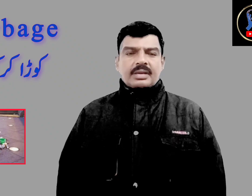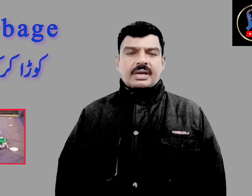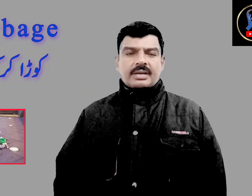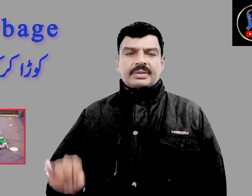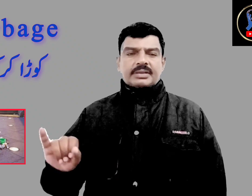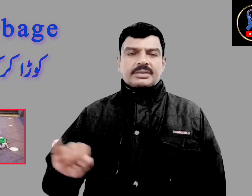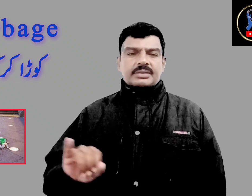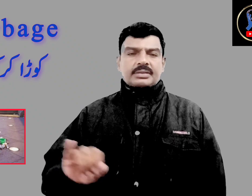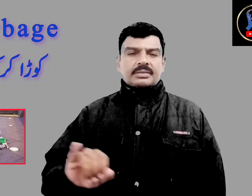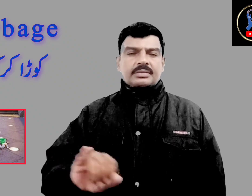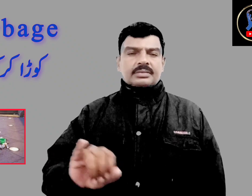गार्बेज,